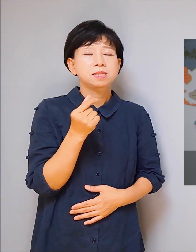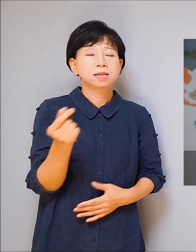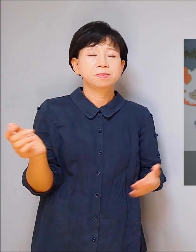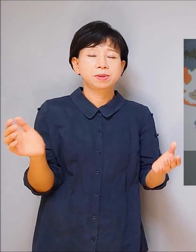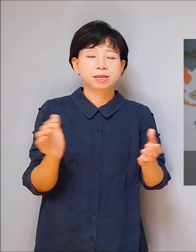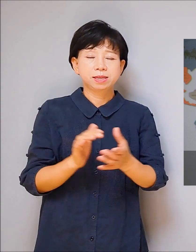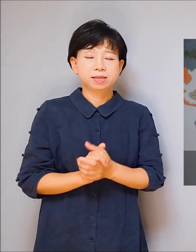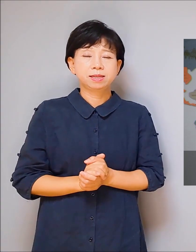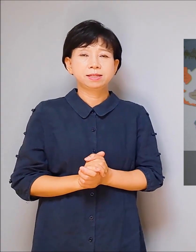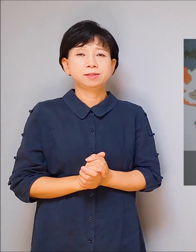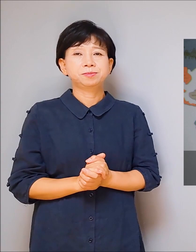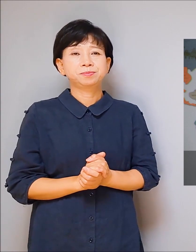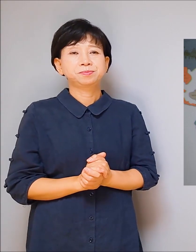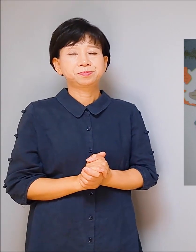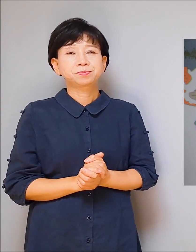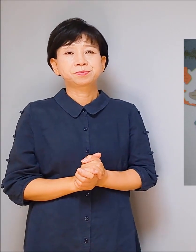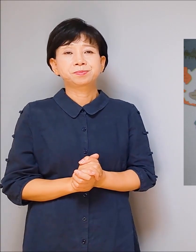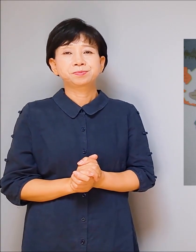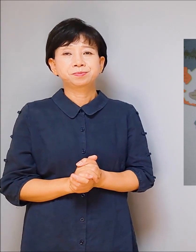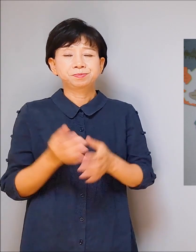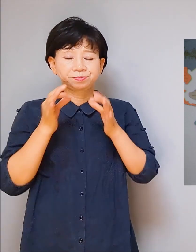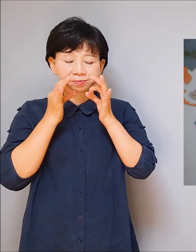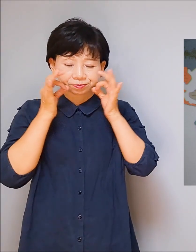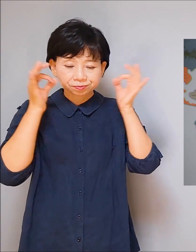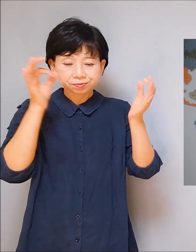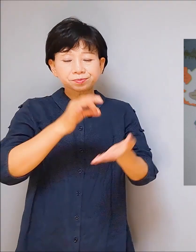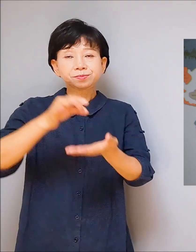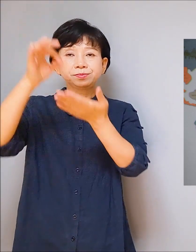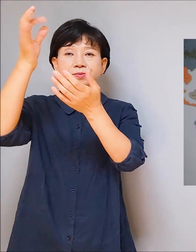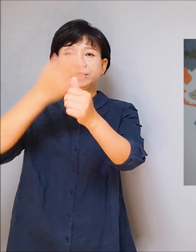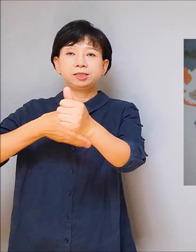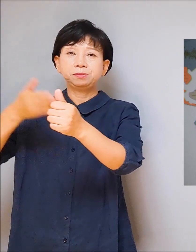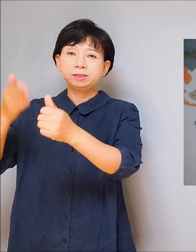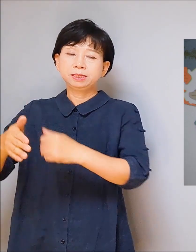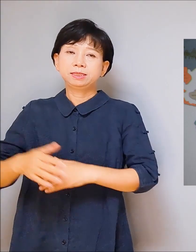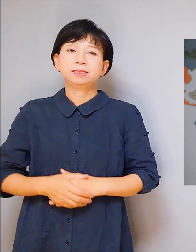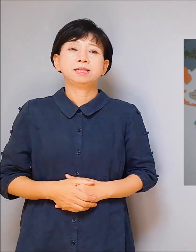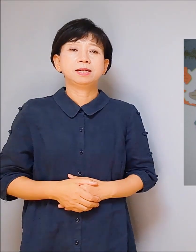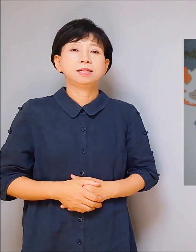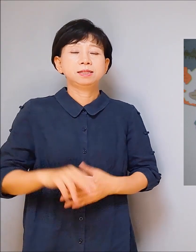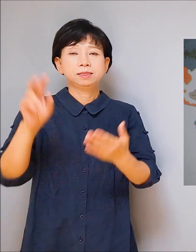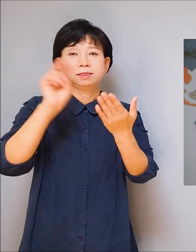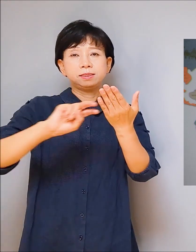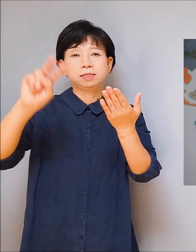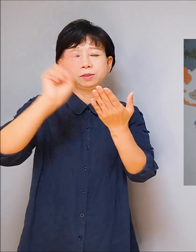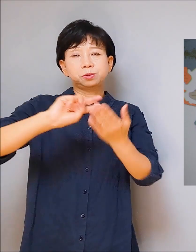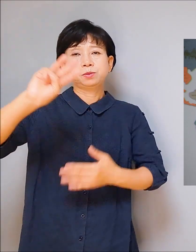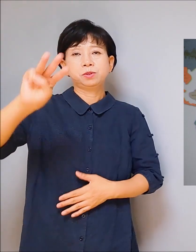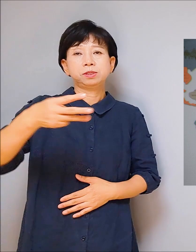섬기리. 아멘. 우리 정성껏 준비한 예물 드리겠습니다.